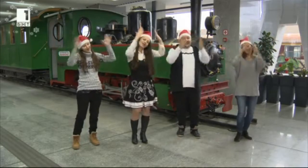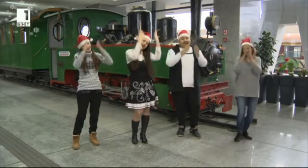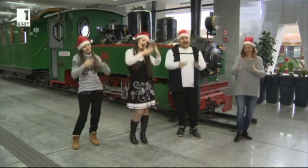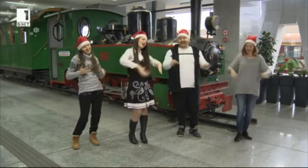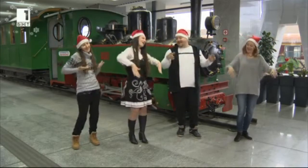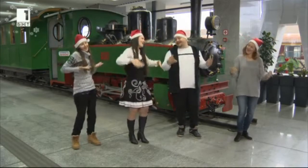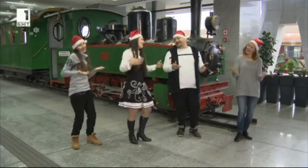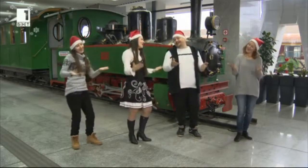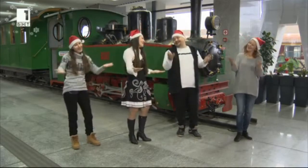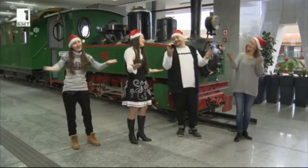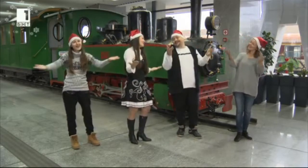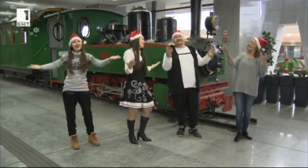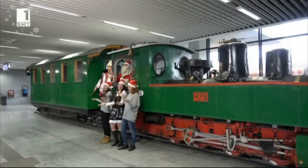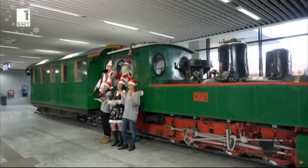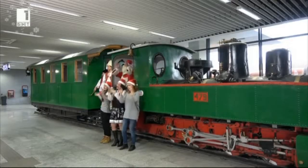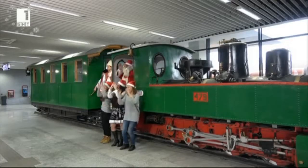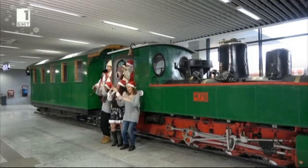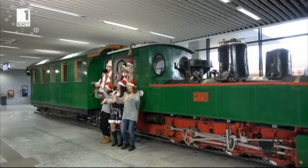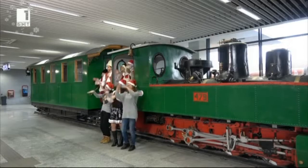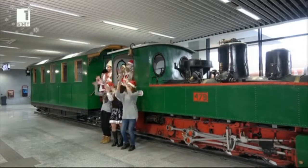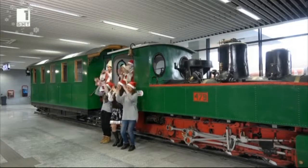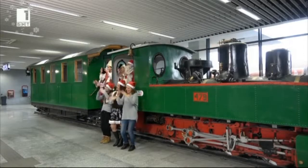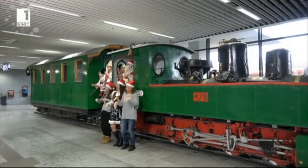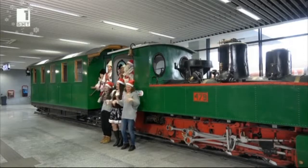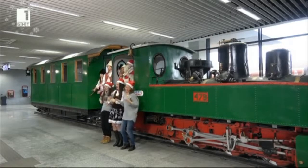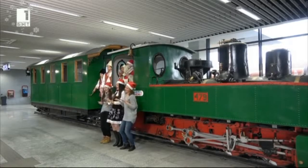Гори, коледа, коледа,